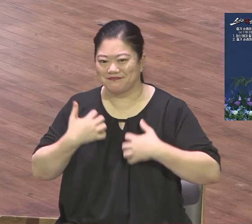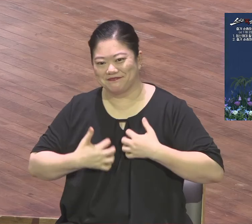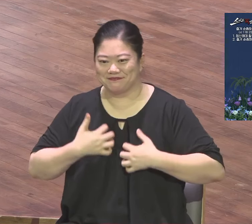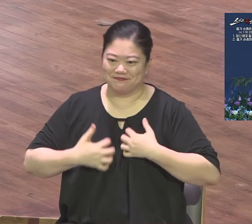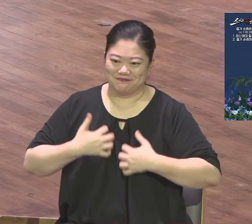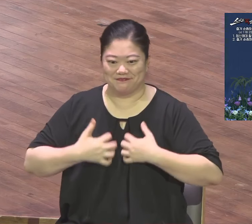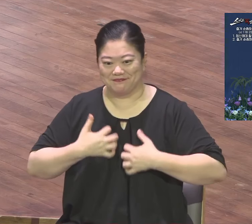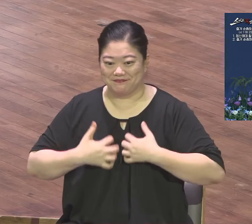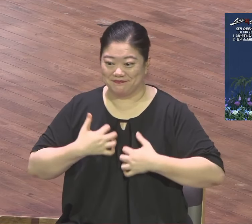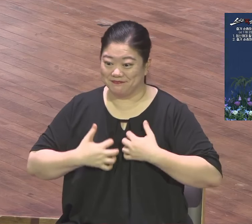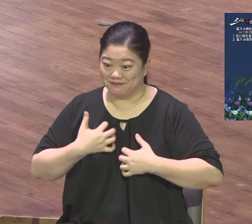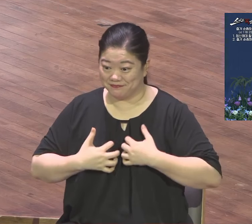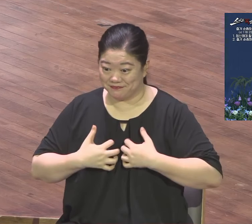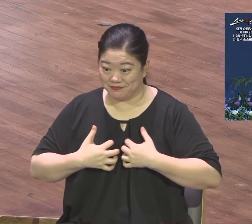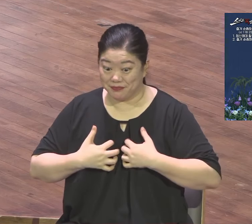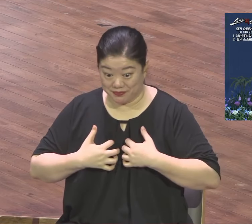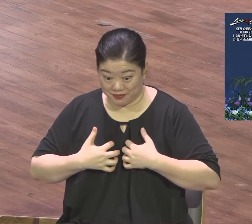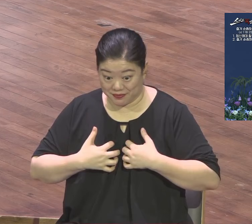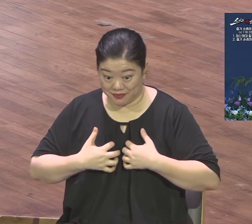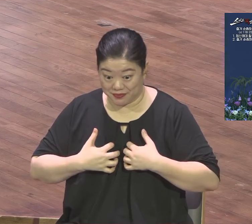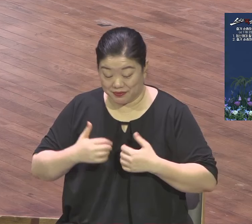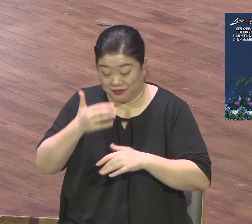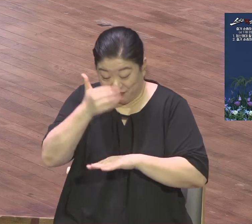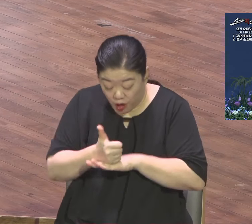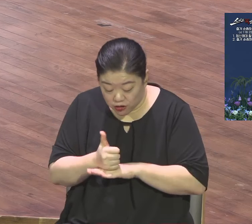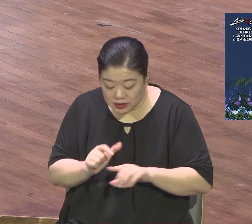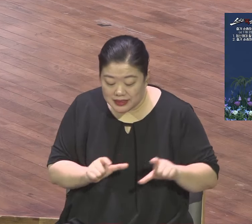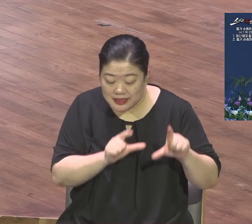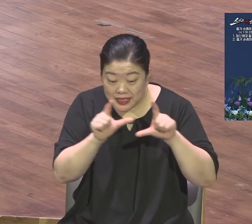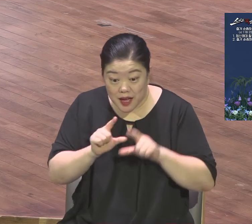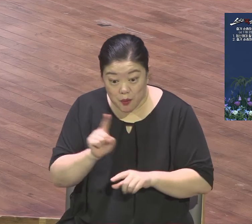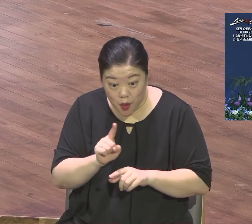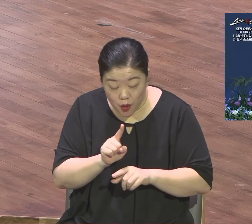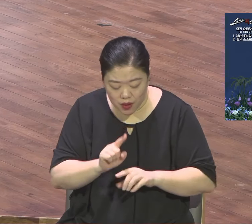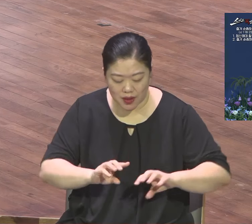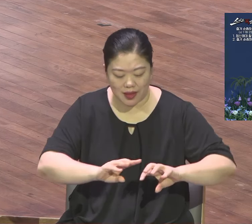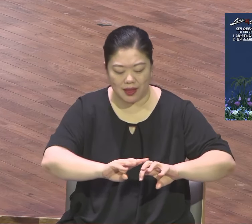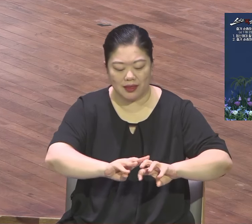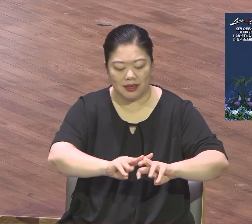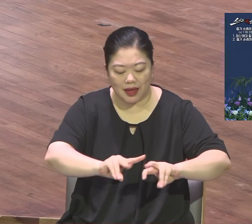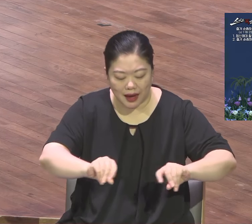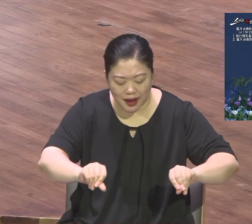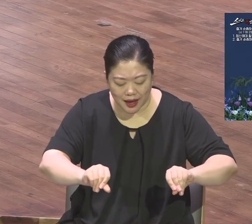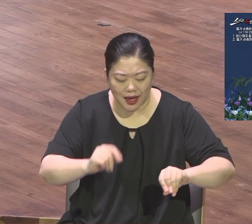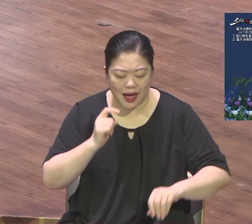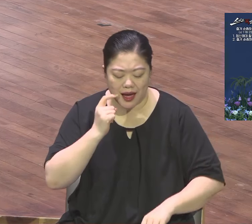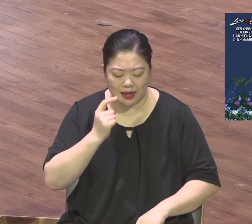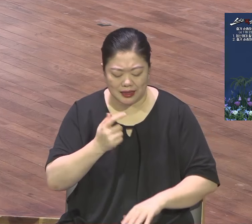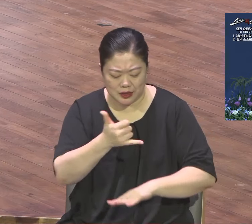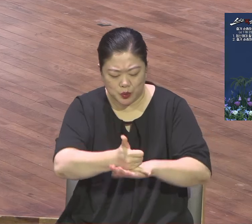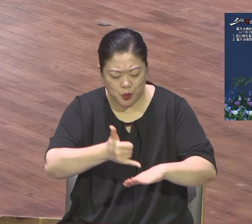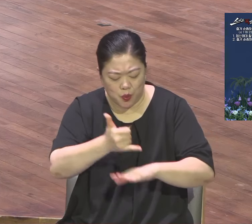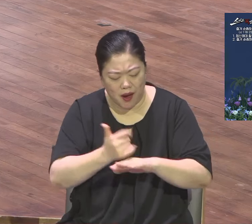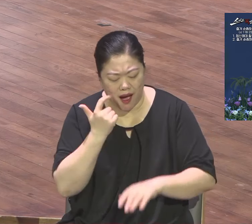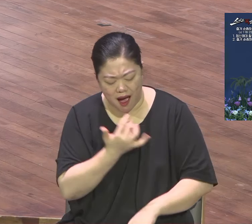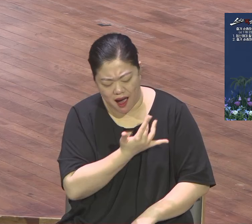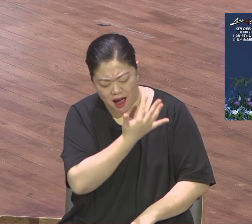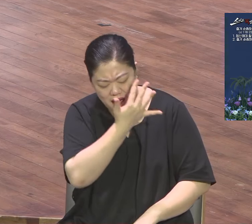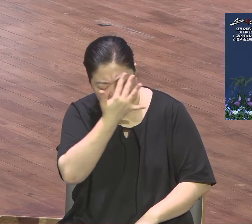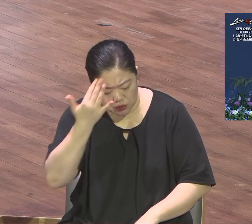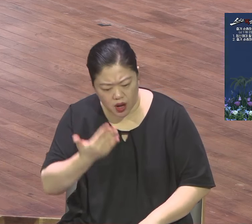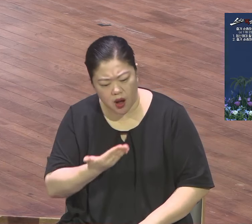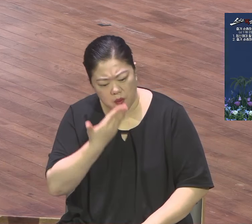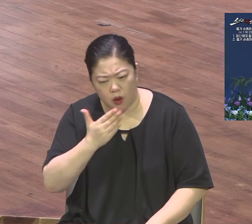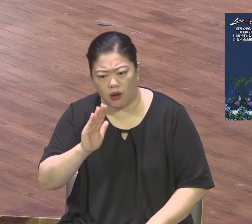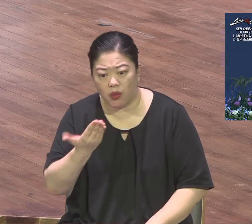절겨 순종하는 삶을 살면 어떻게 된다고요? 여기 땅의 아름다운 소산을 먹게 되는 축복을 받아요.